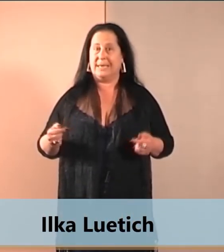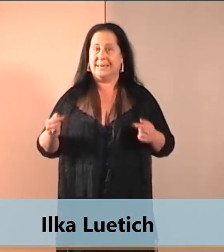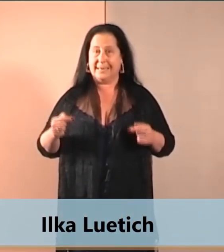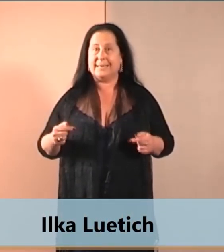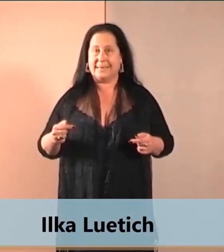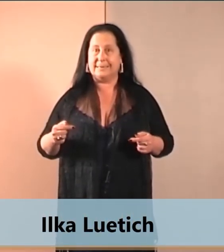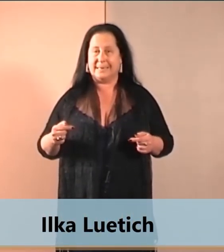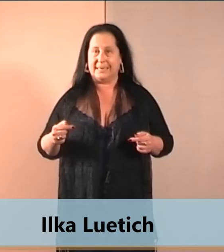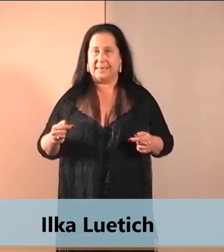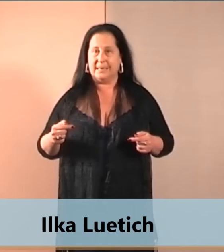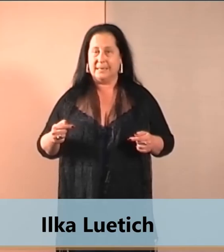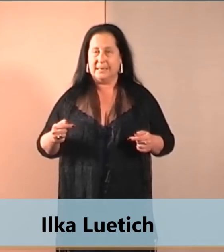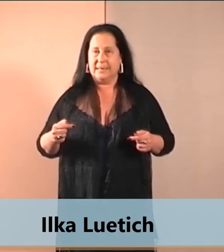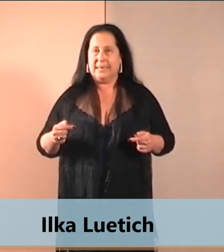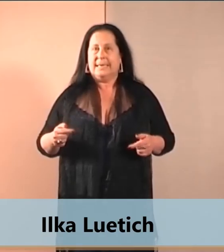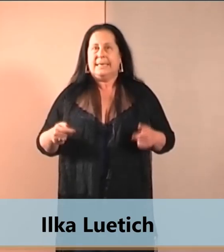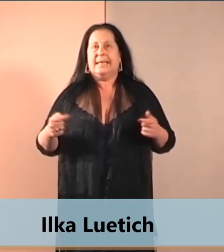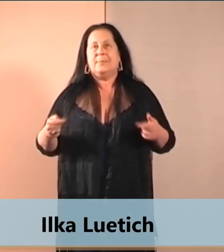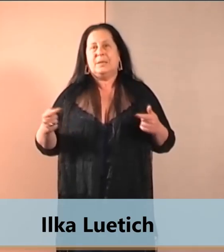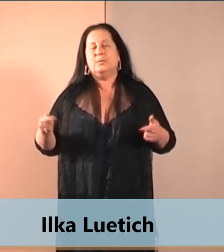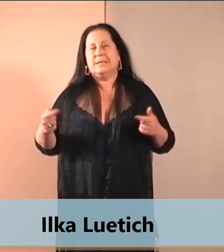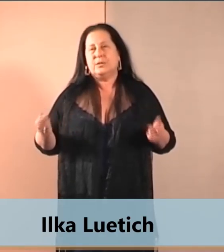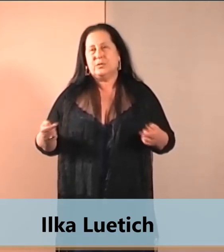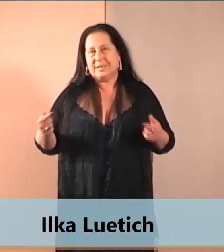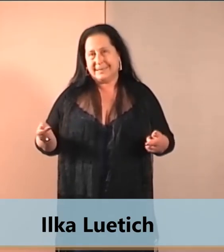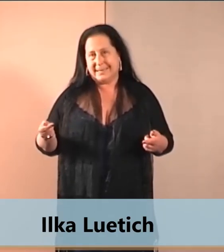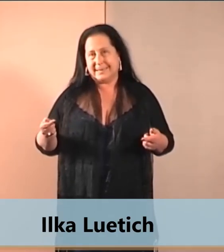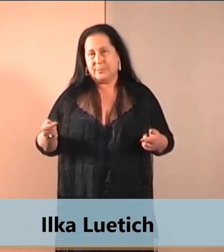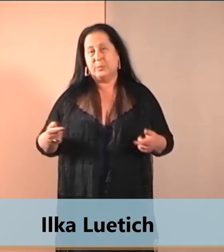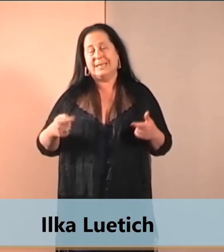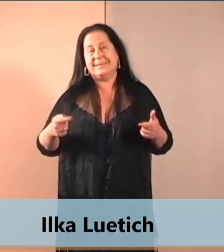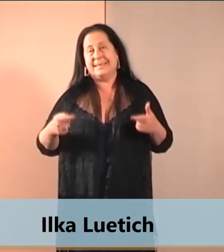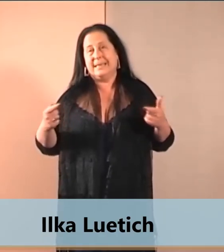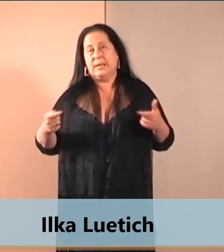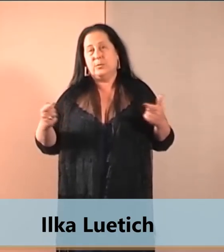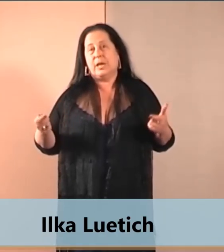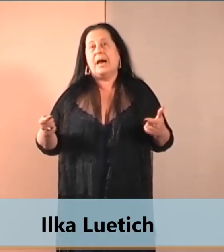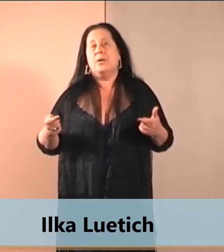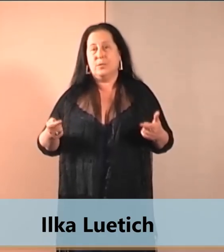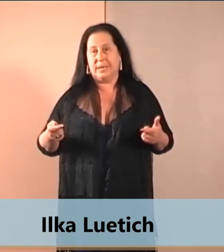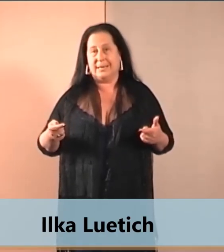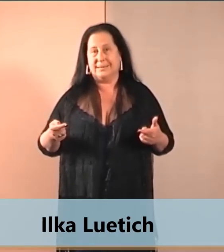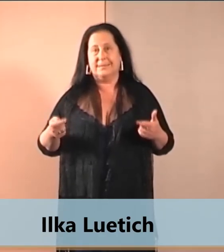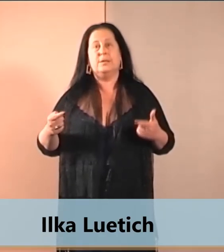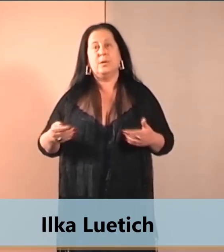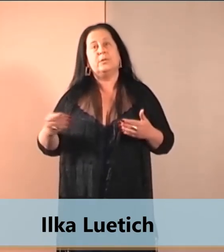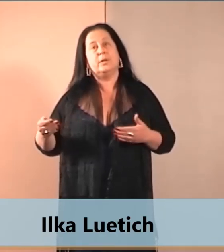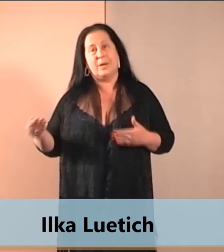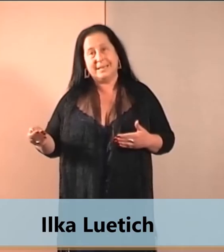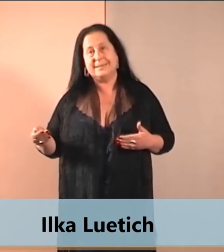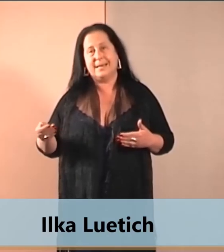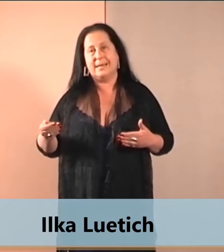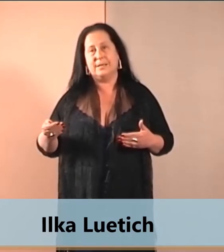en la Argentina Y la pregunta, entonces, es ¿Por qué se dan a luz ahora, luego de 40 años,